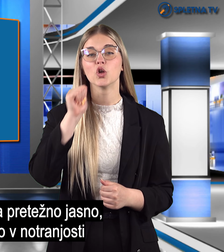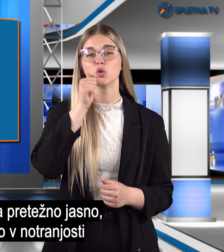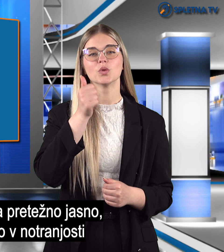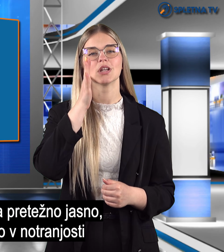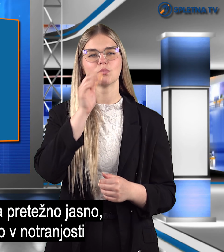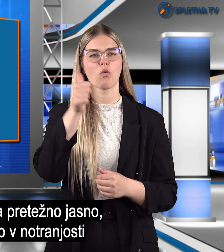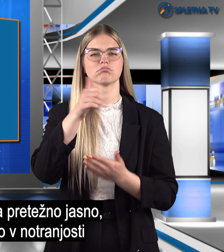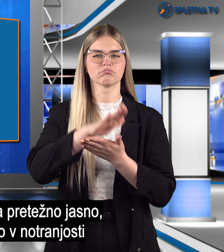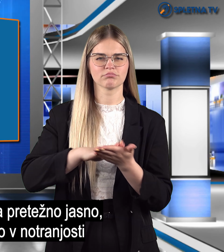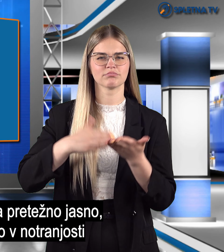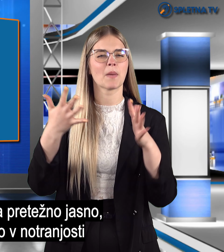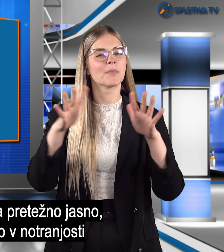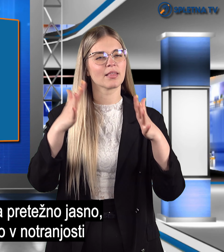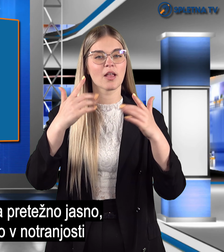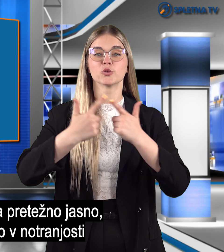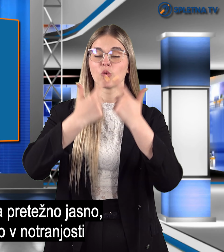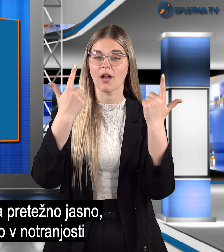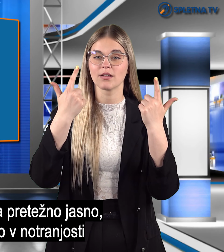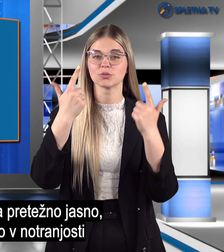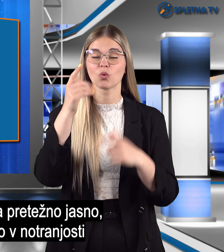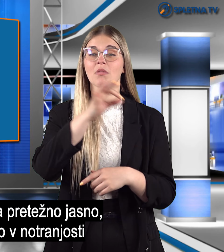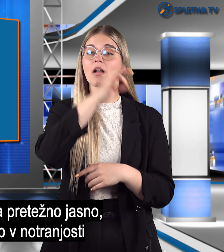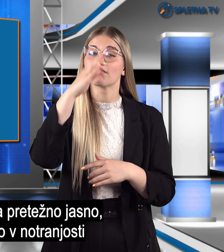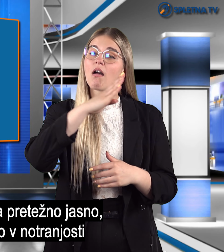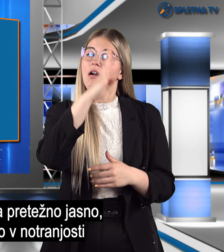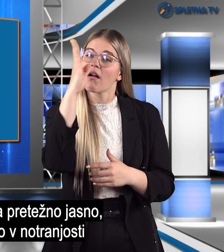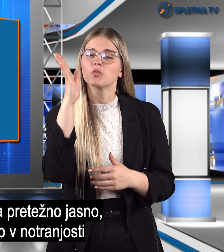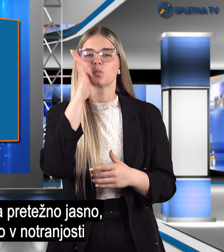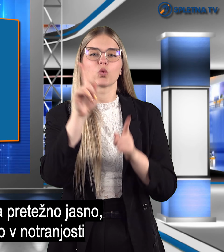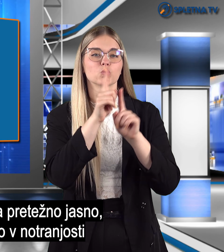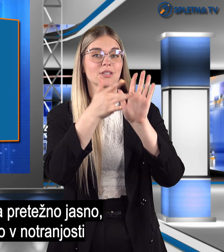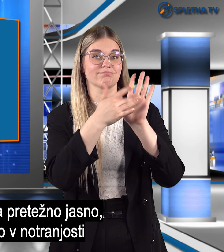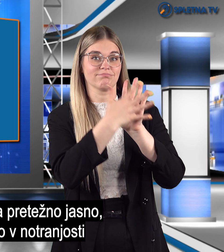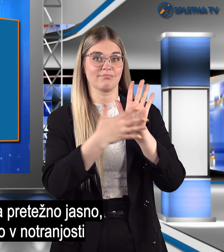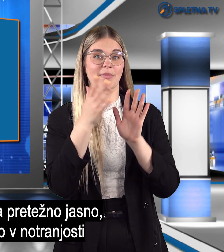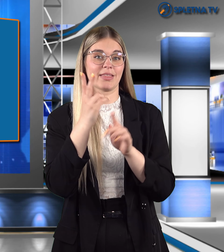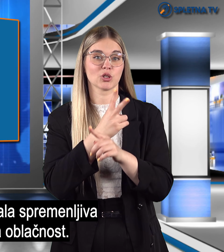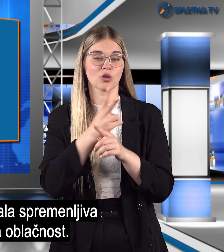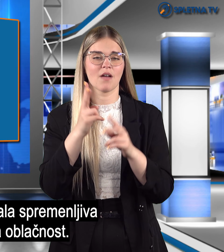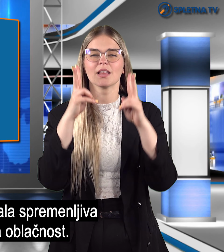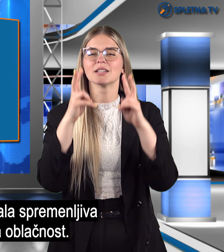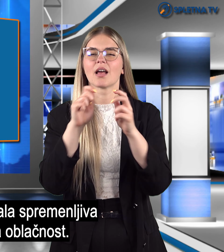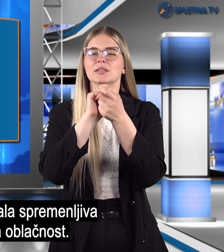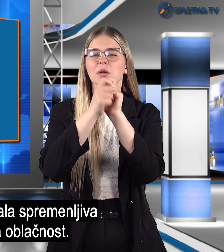Jutri bo sprva pretežno jasno, čez dan bo v notranjosti države nastala spremenljiva kopasta